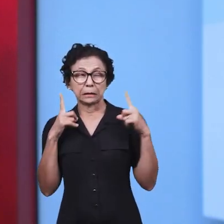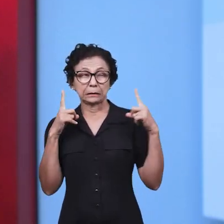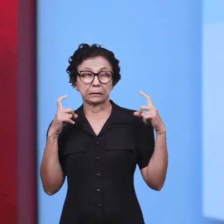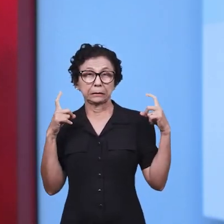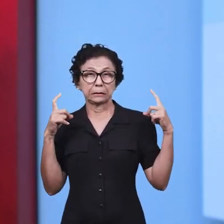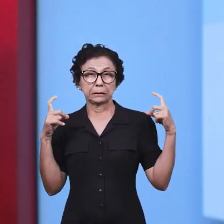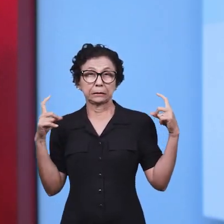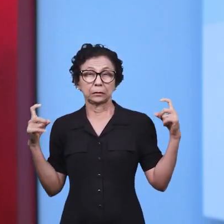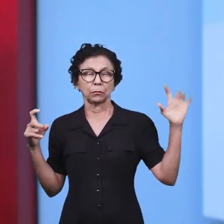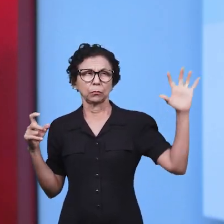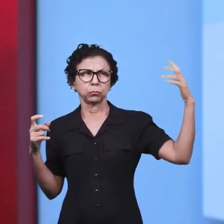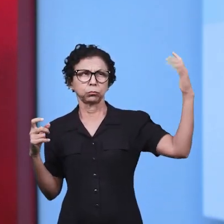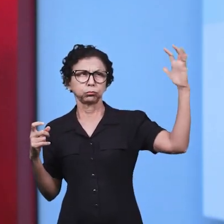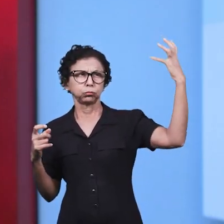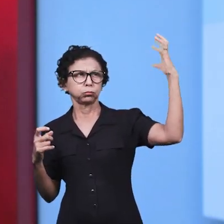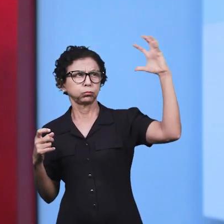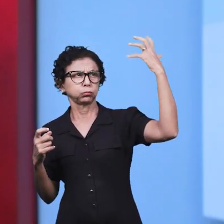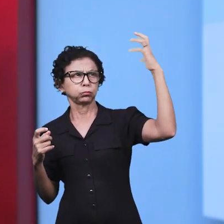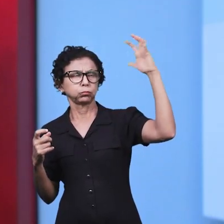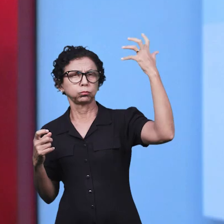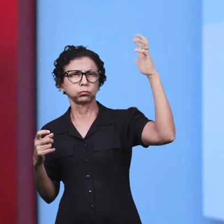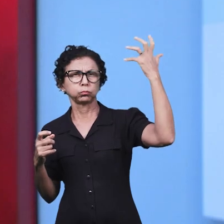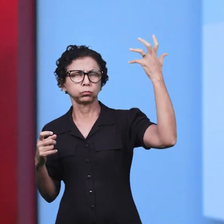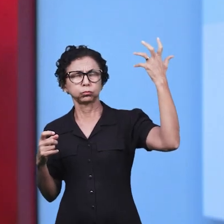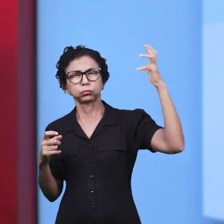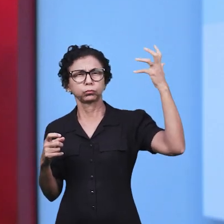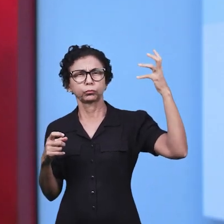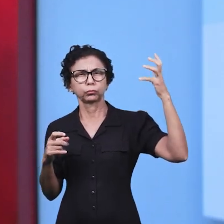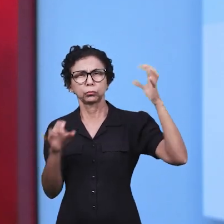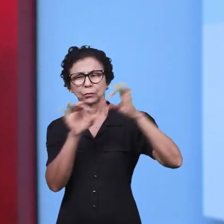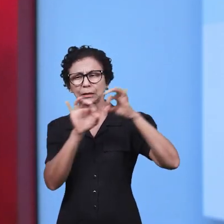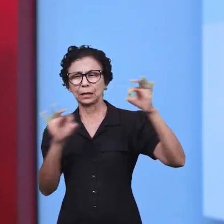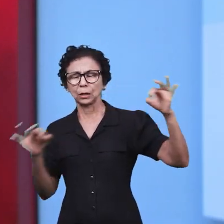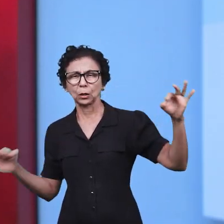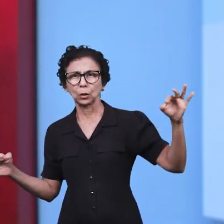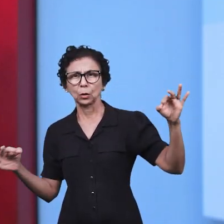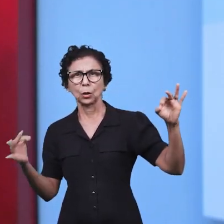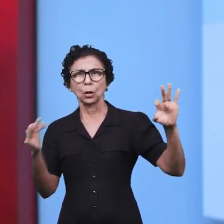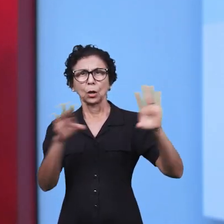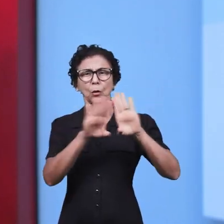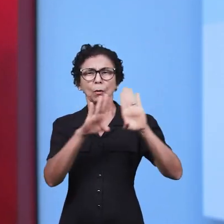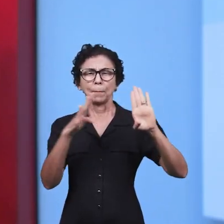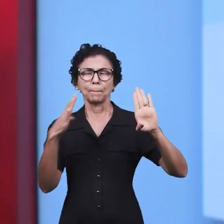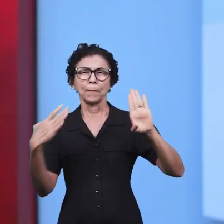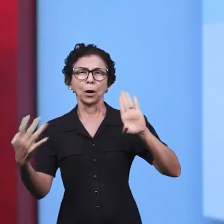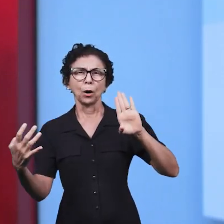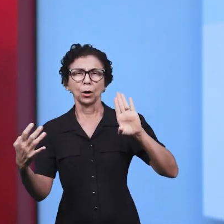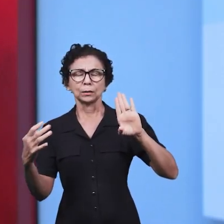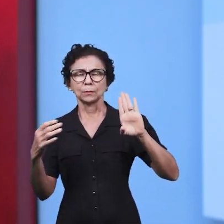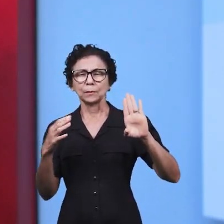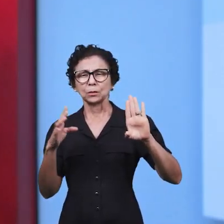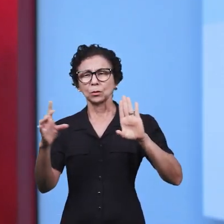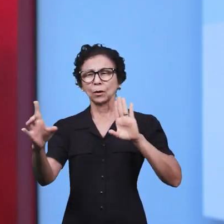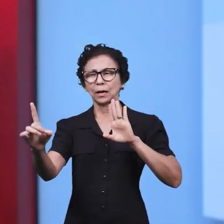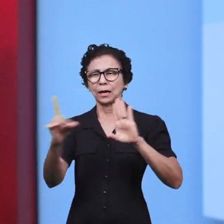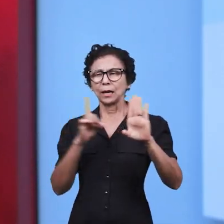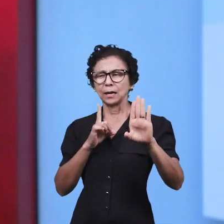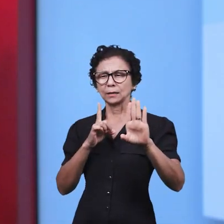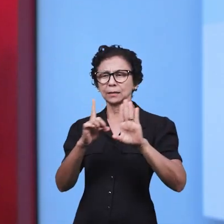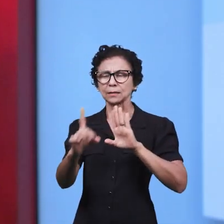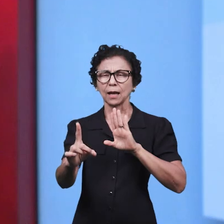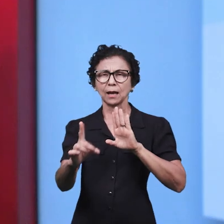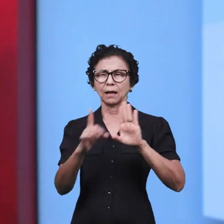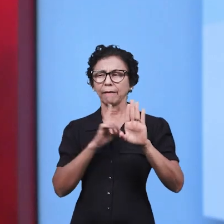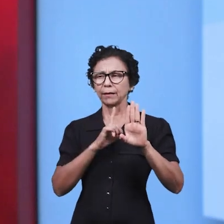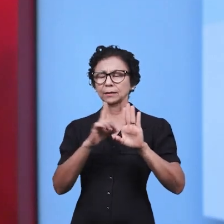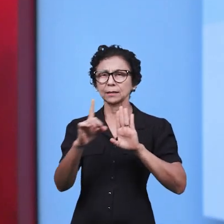Um ventilador, ou se não a porta da sala onde tem muito movimento, pode distrair a criança. Então, o lugar dela dentro